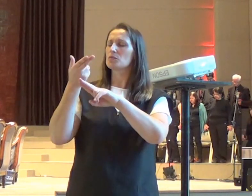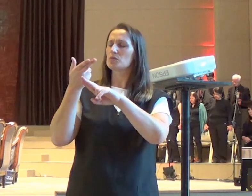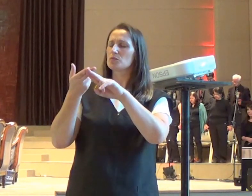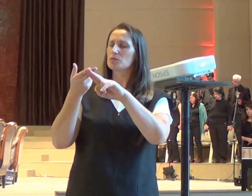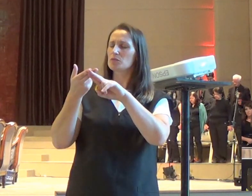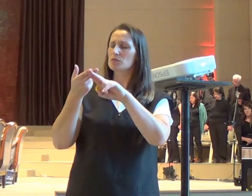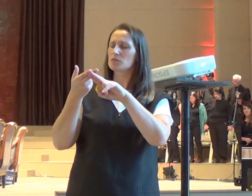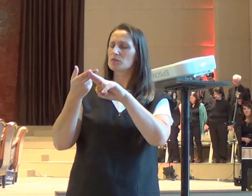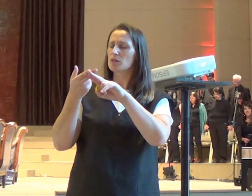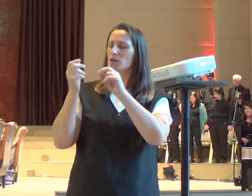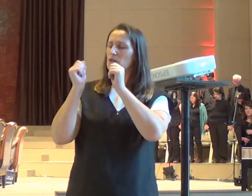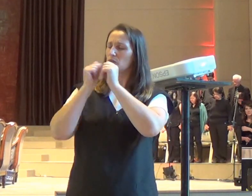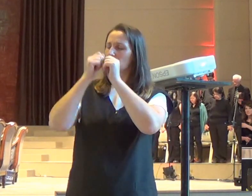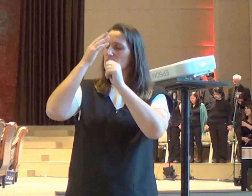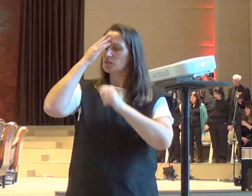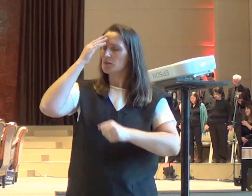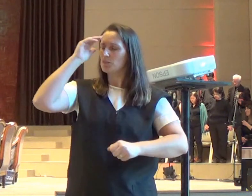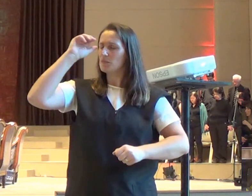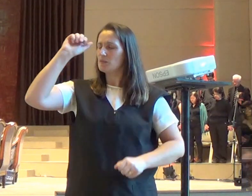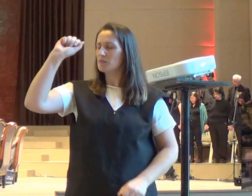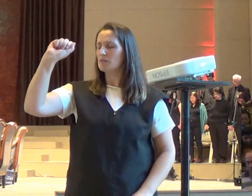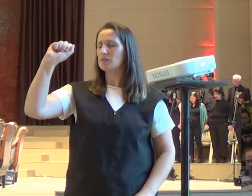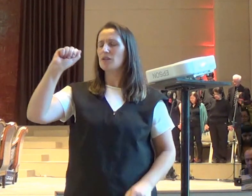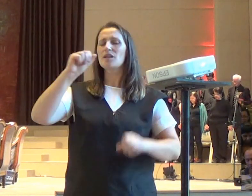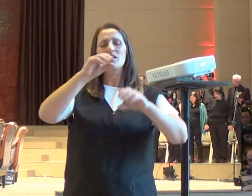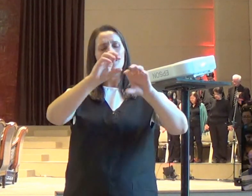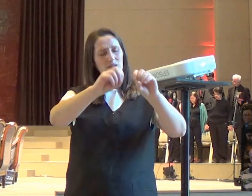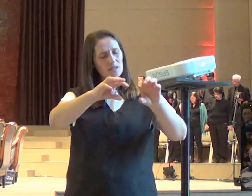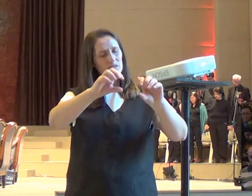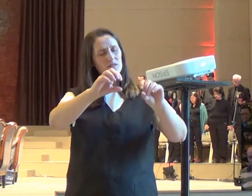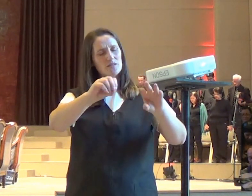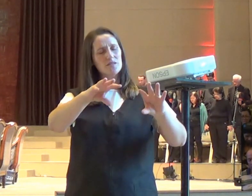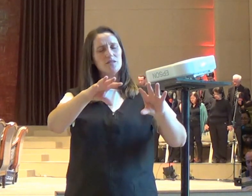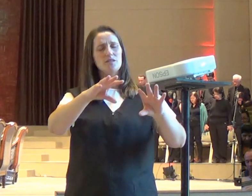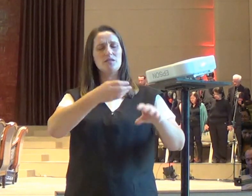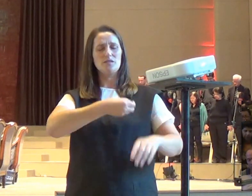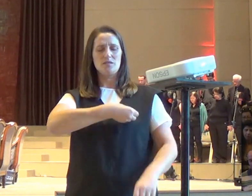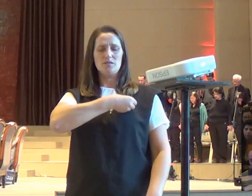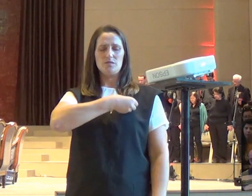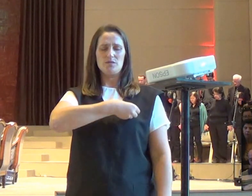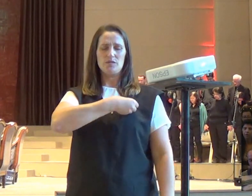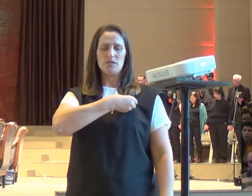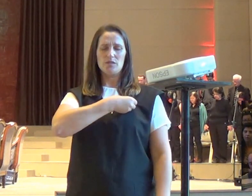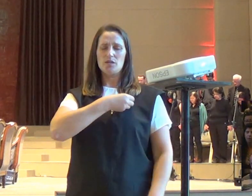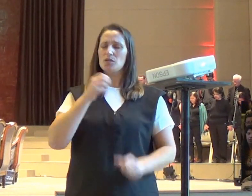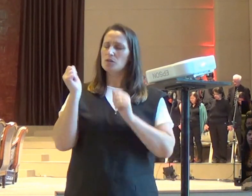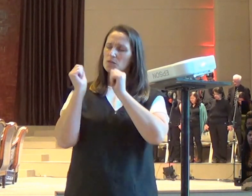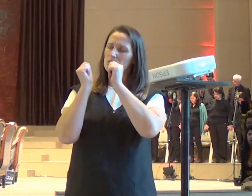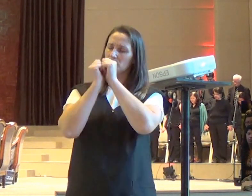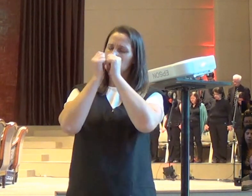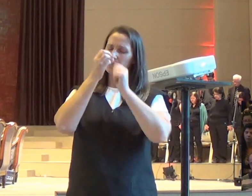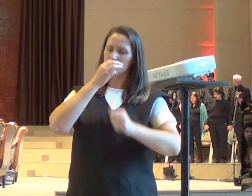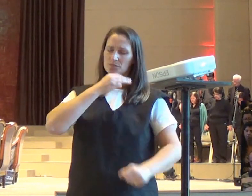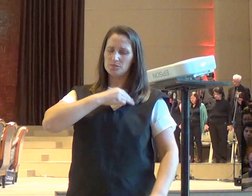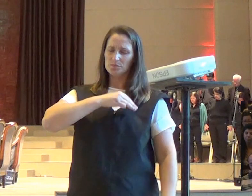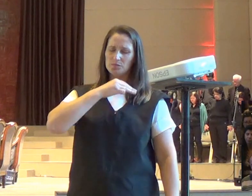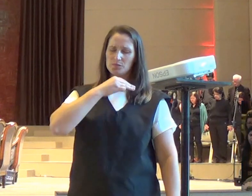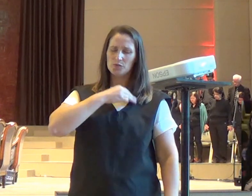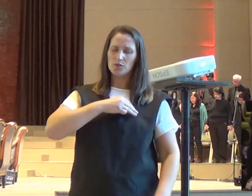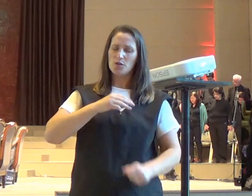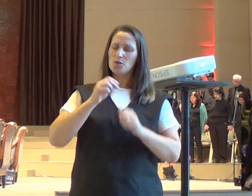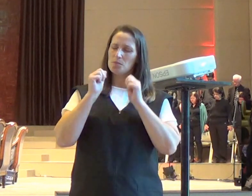com sabedoria ensinem a viver com misericórdia senhor possam